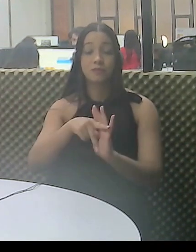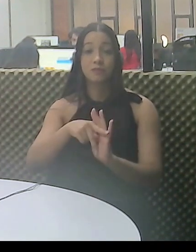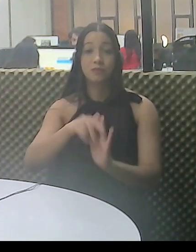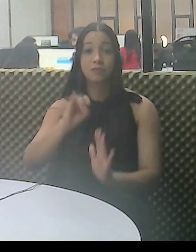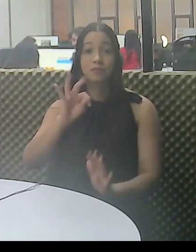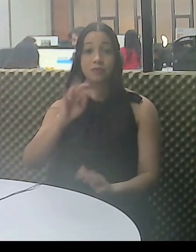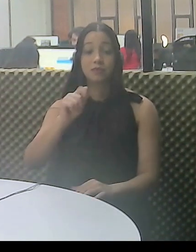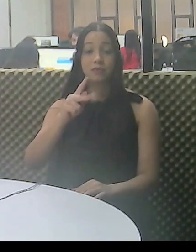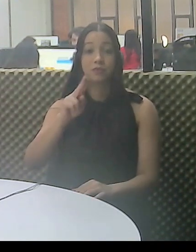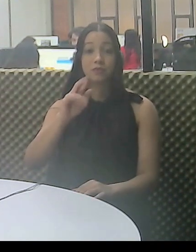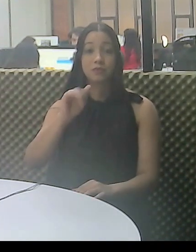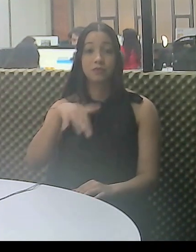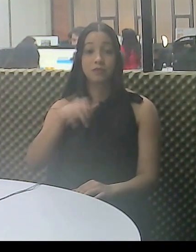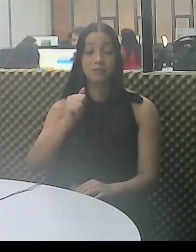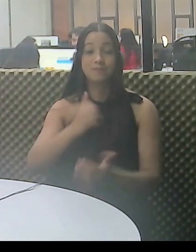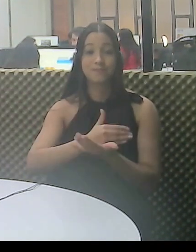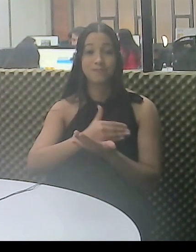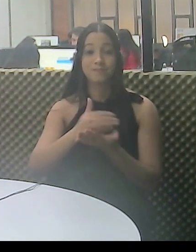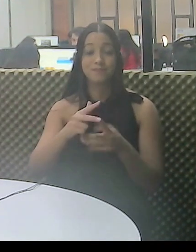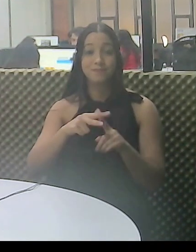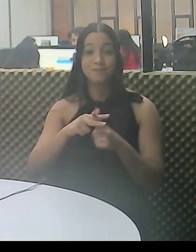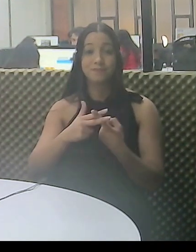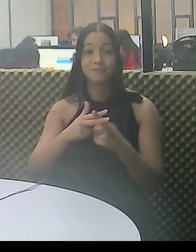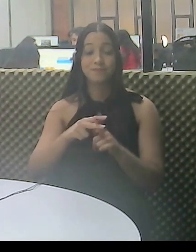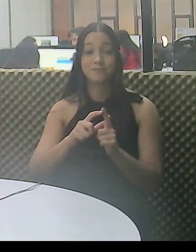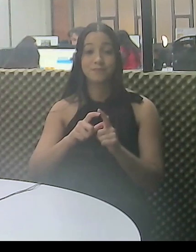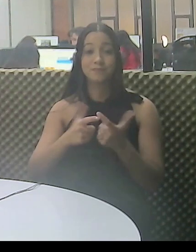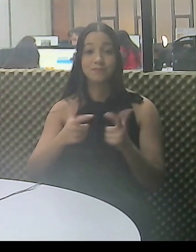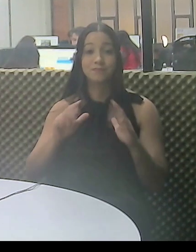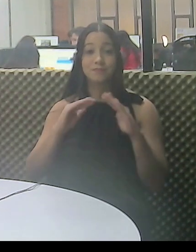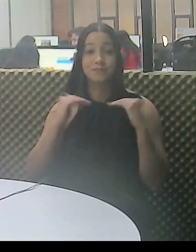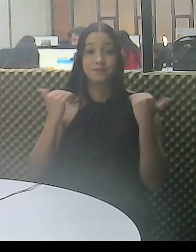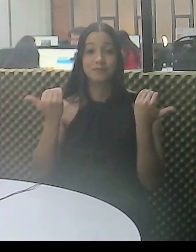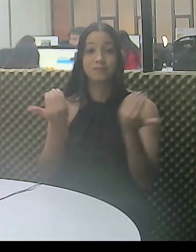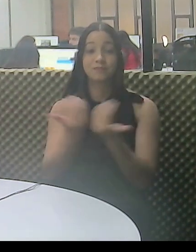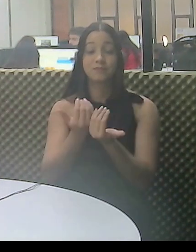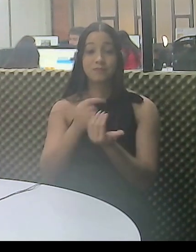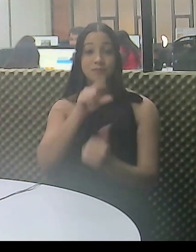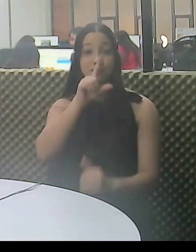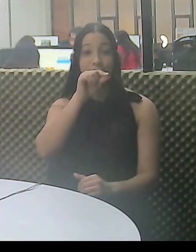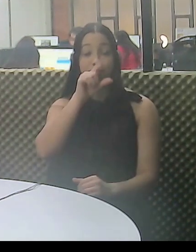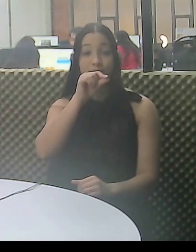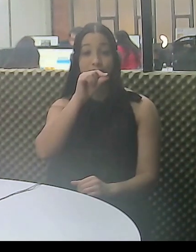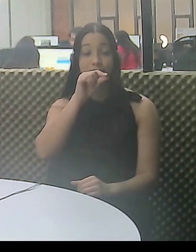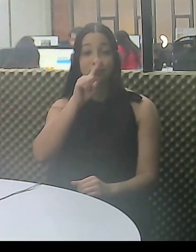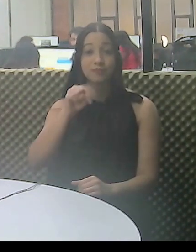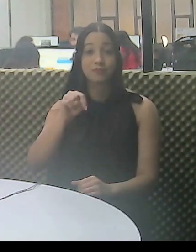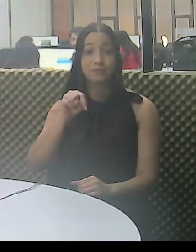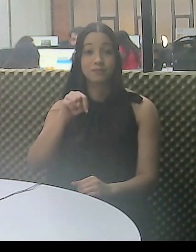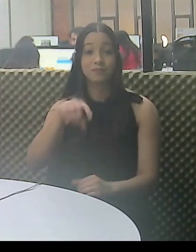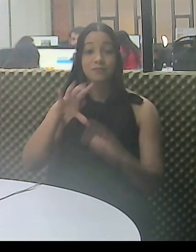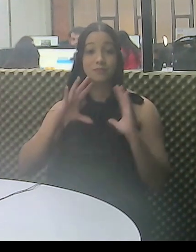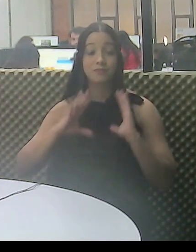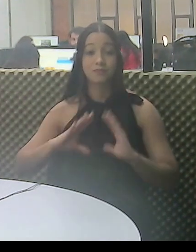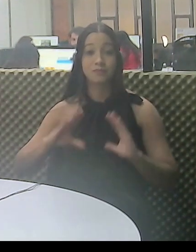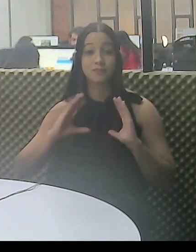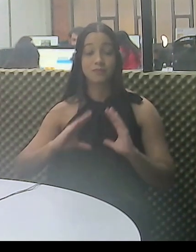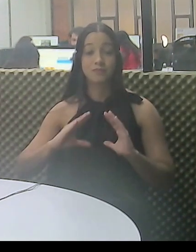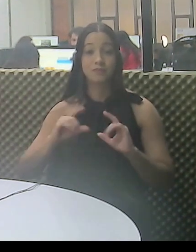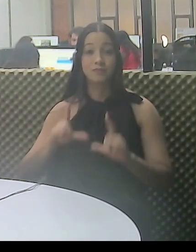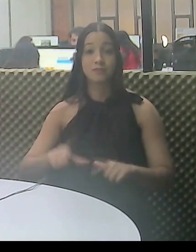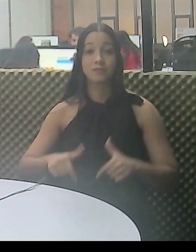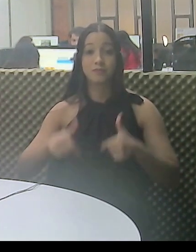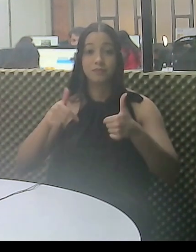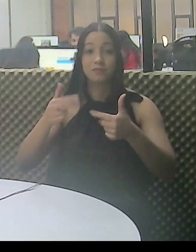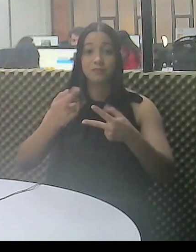Nesta semana foram iniciados os serviços de reforma e ampliação da arquibancada do campo Sabiazinho, que fica no Parque do Sabiá. Executada